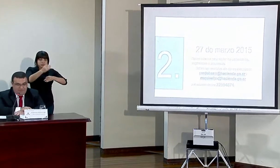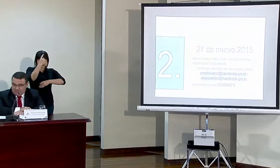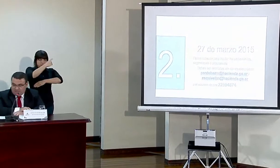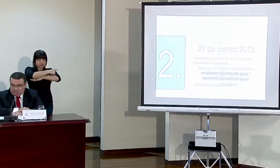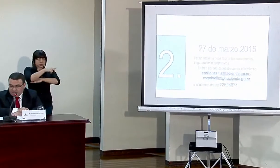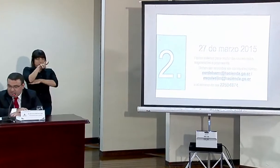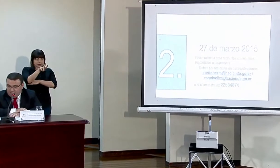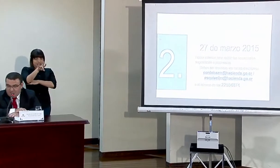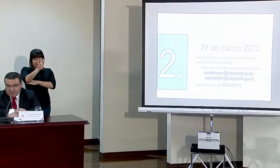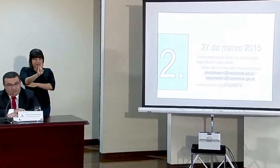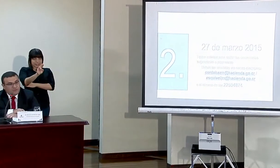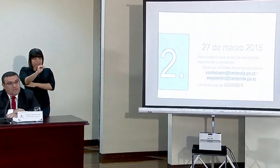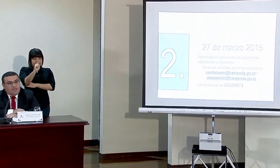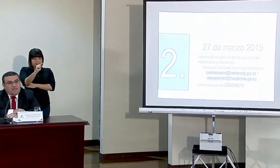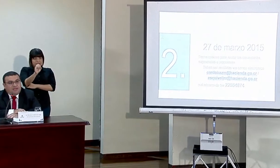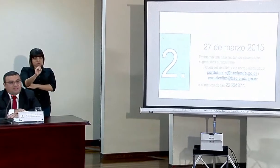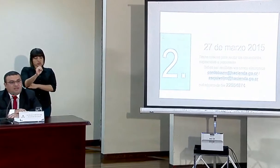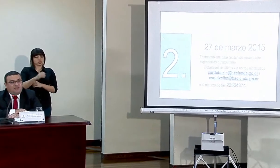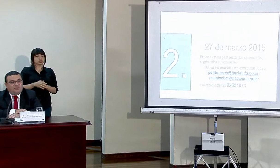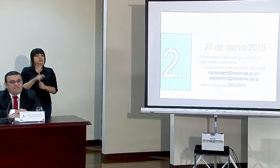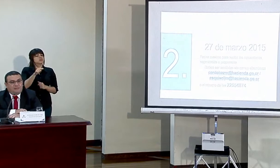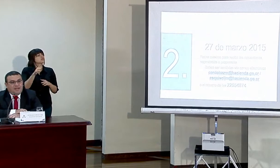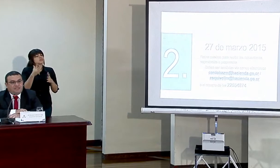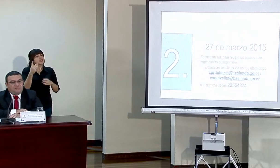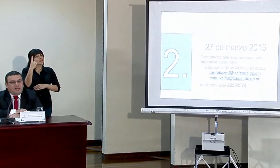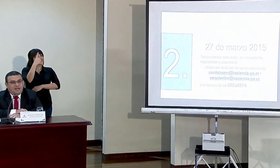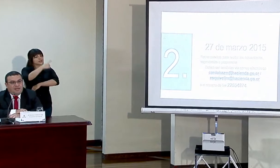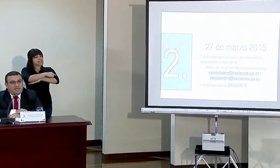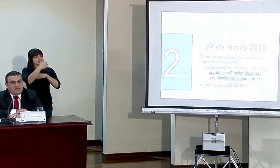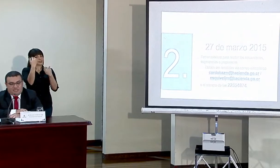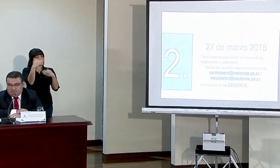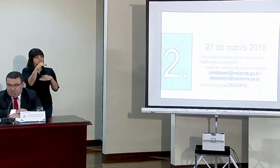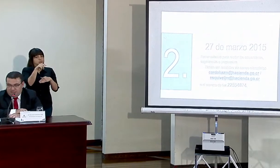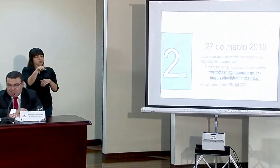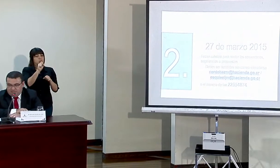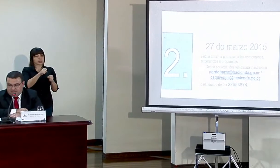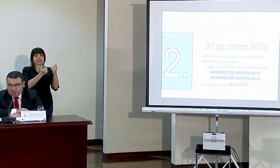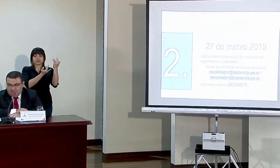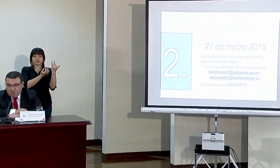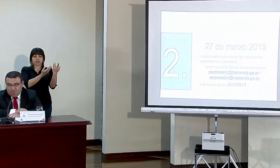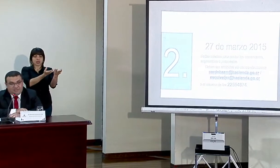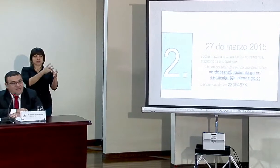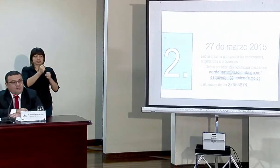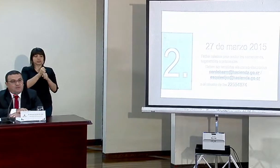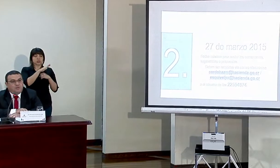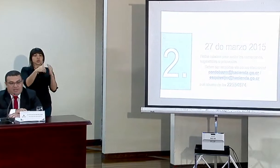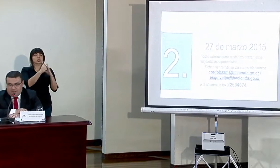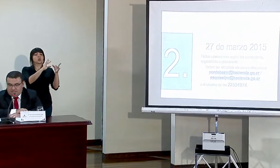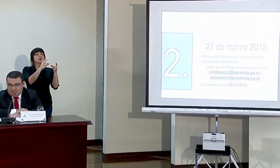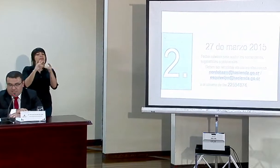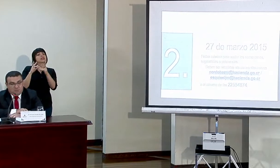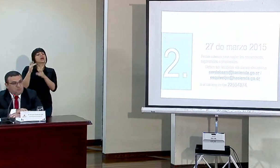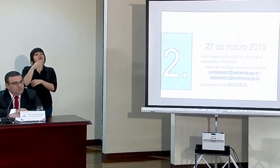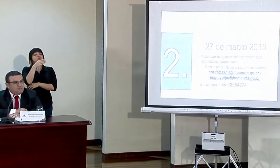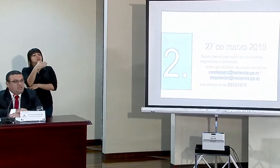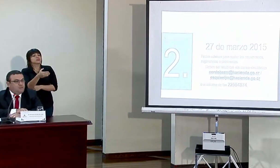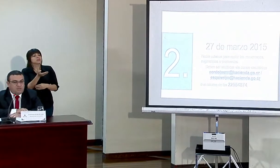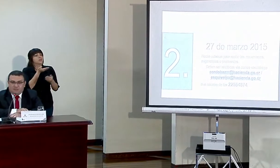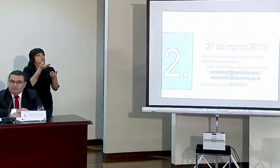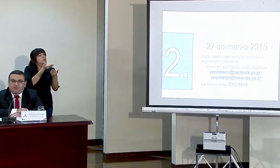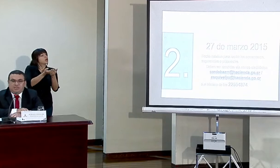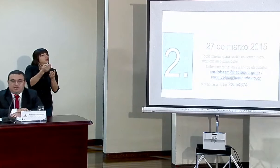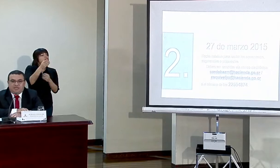día 27 de marzo, que va a ser la fecha máxima en la que se espera recibir comentarios, sugerencias,